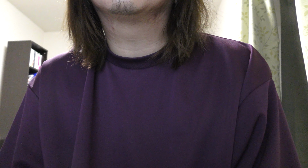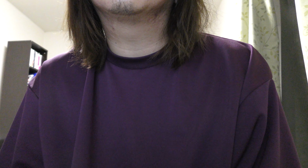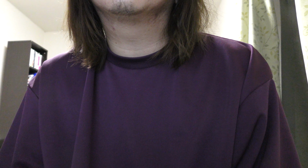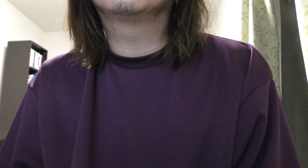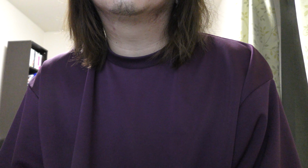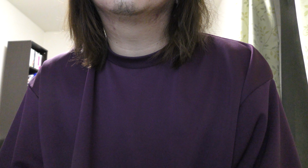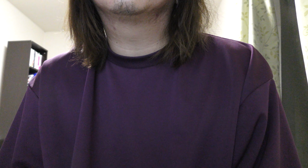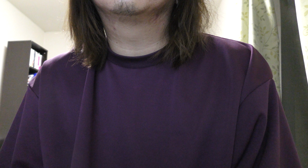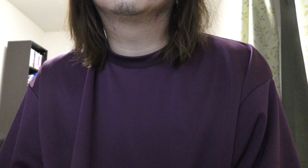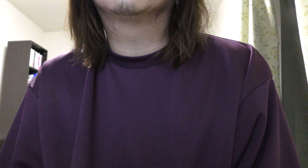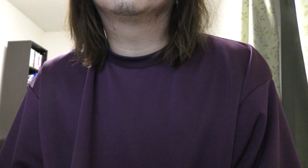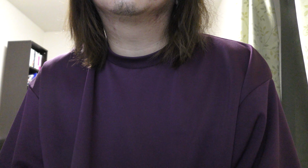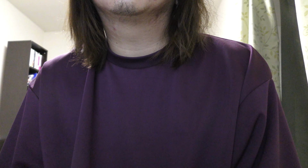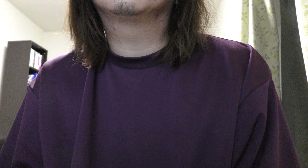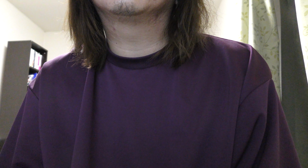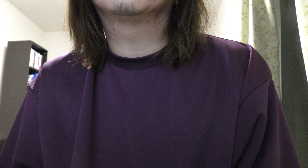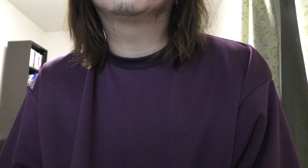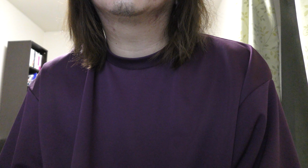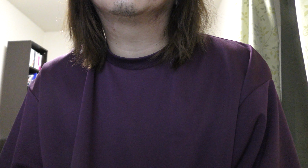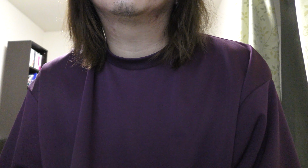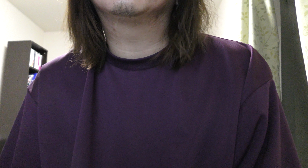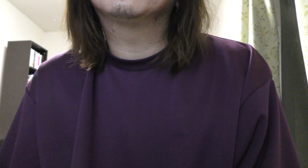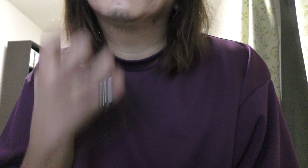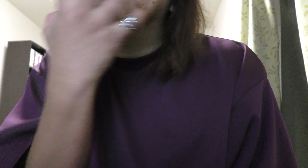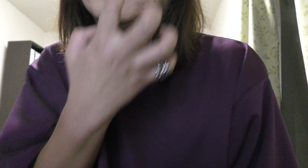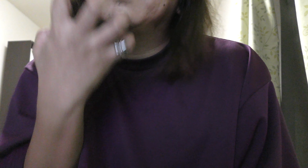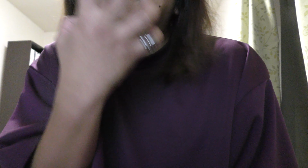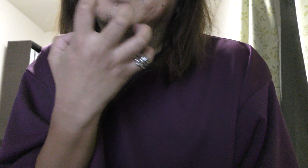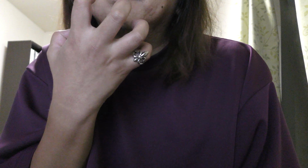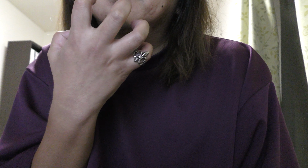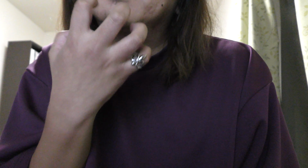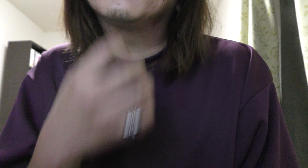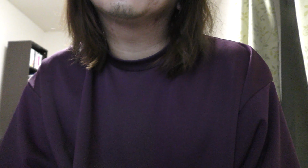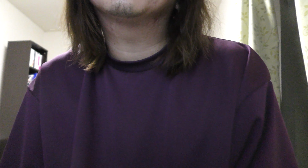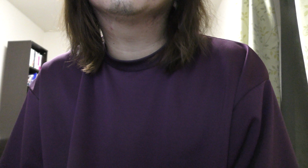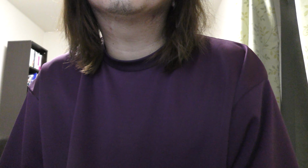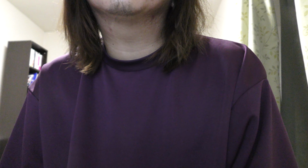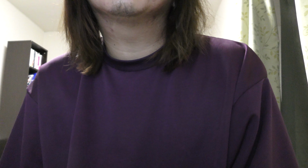ではもう一度やってみましょう。辛い、辛い